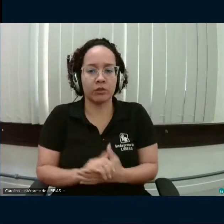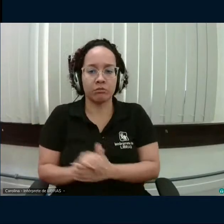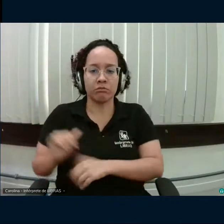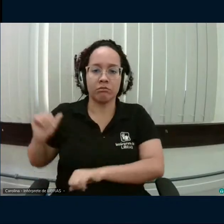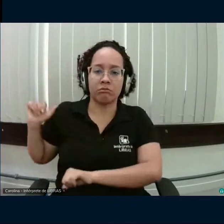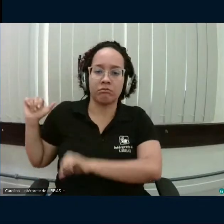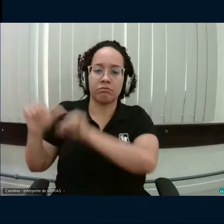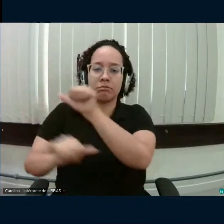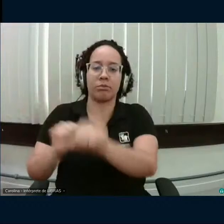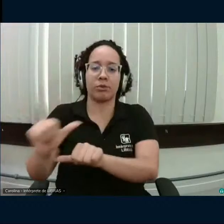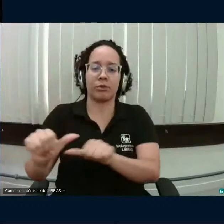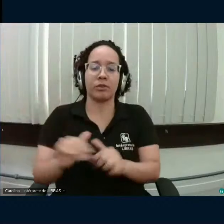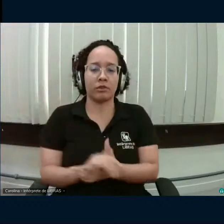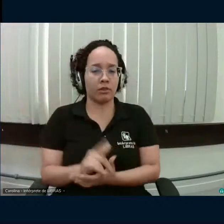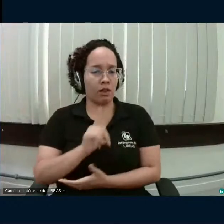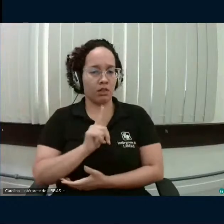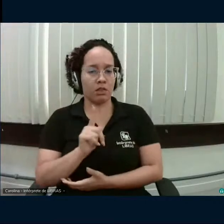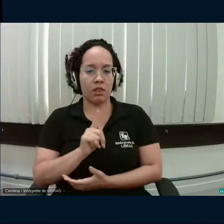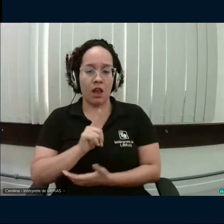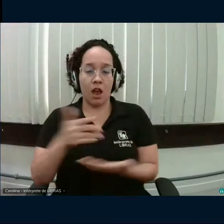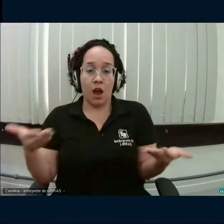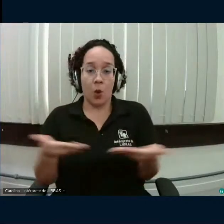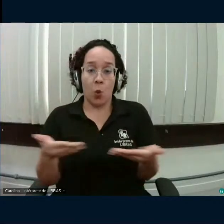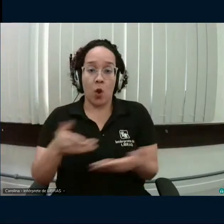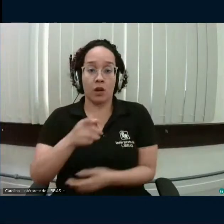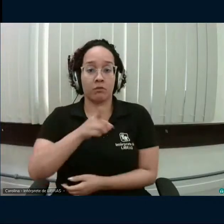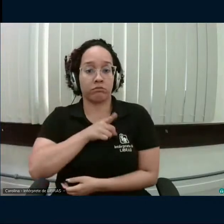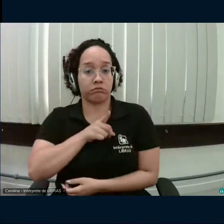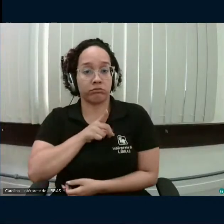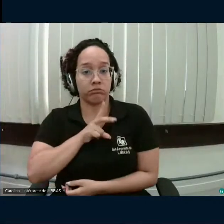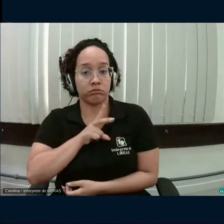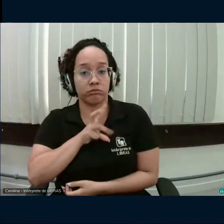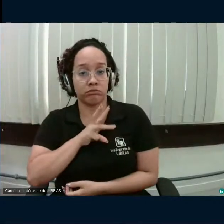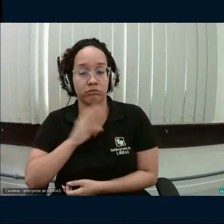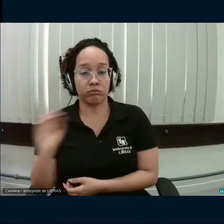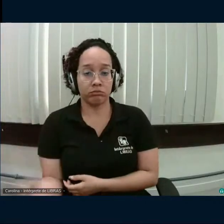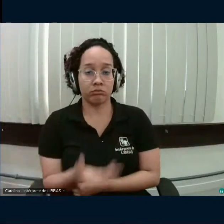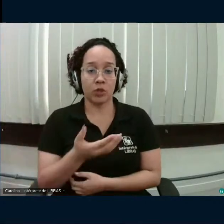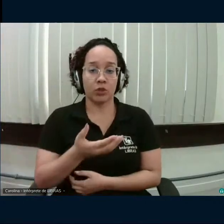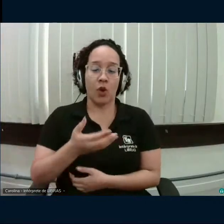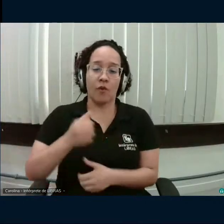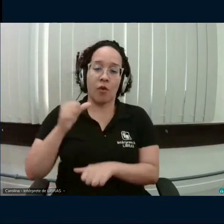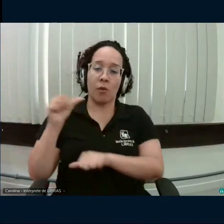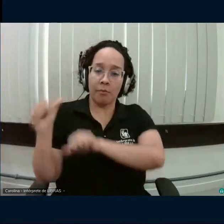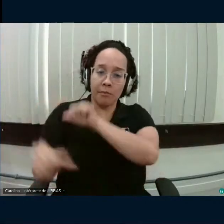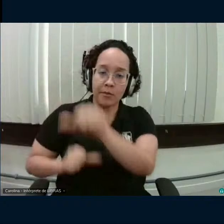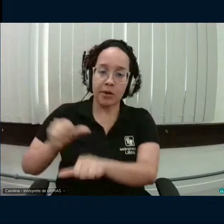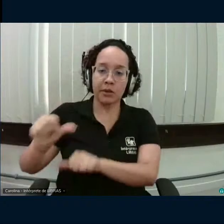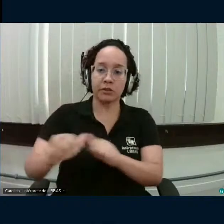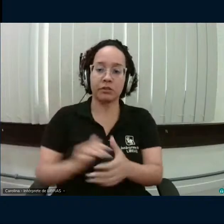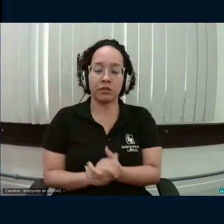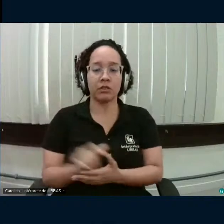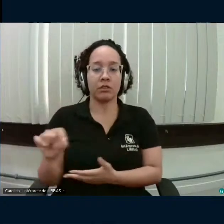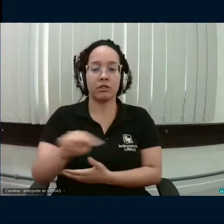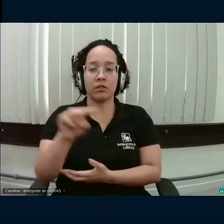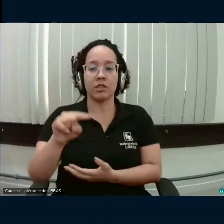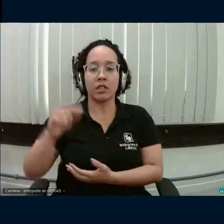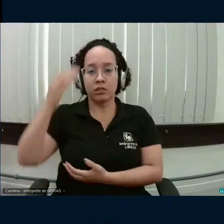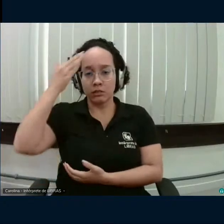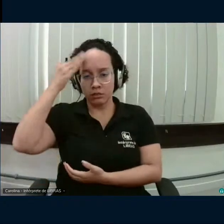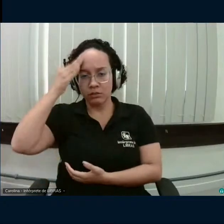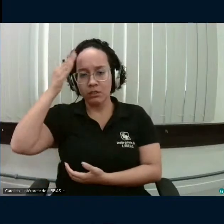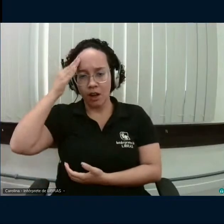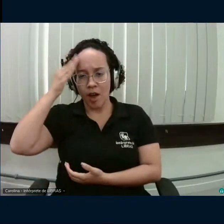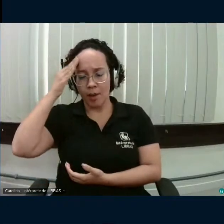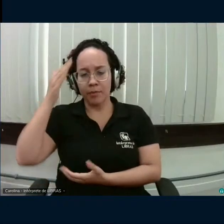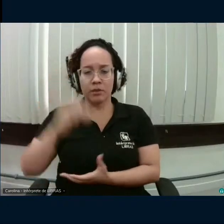mudança, né, culminando aí com o novo ensino médio? Porque, primeiro, eu acho que vocês talvez já tenham ouvido isso,